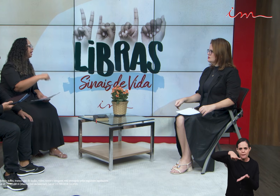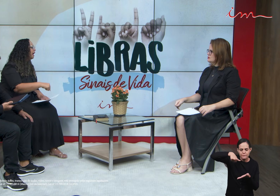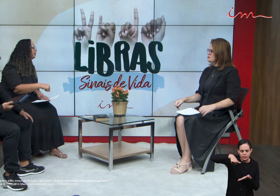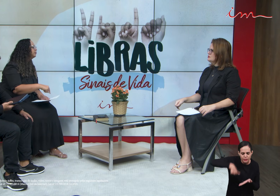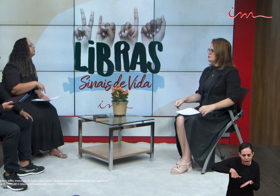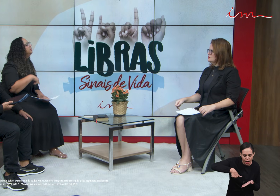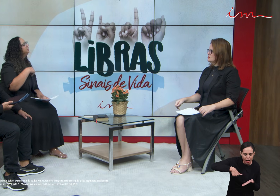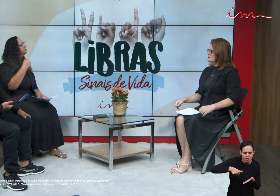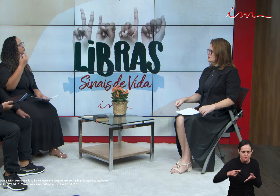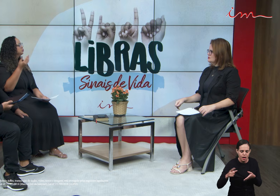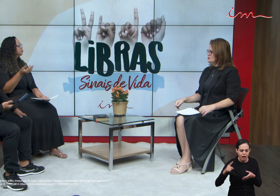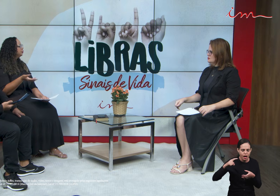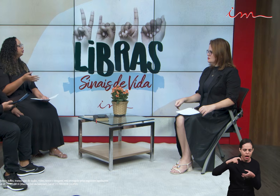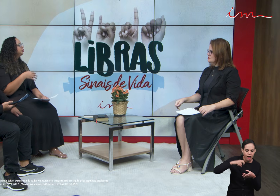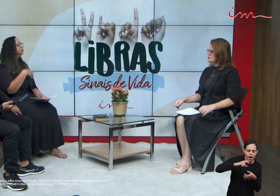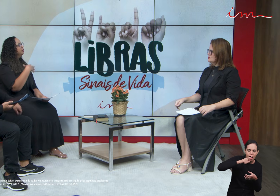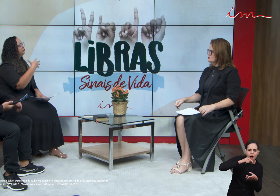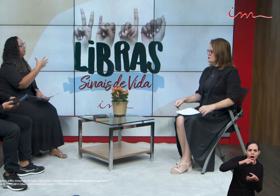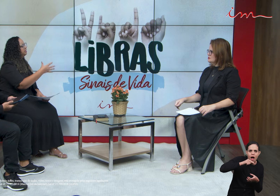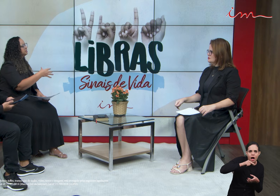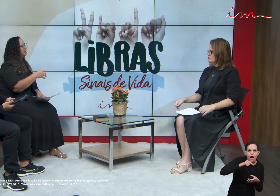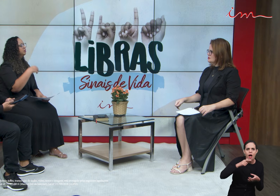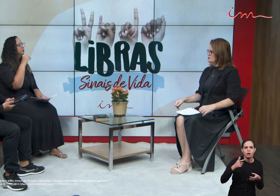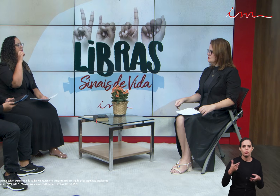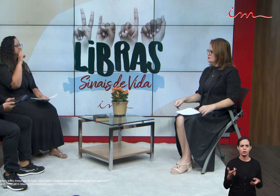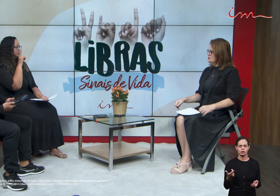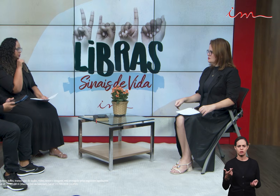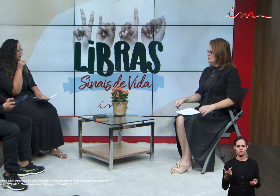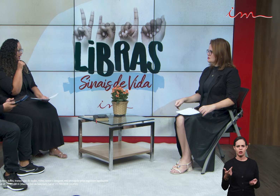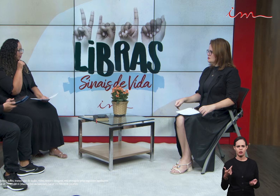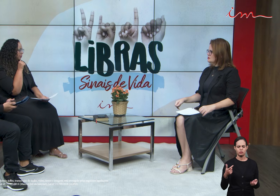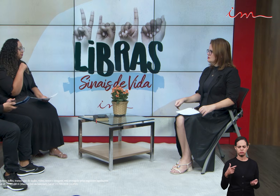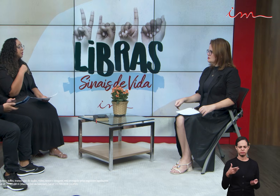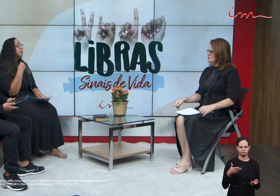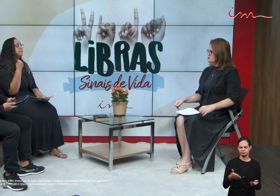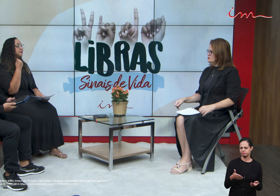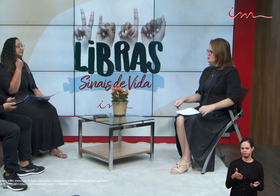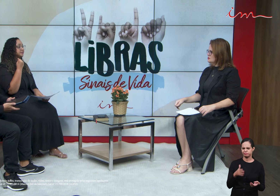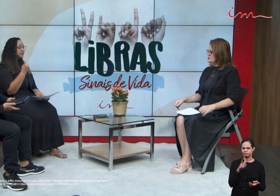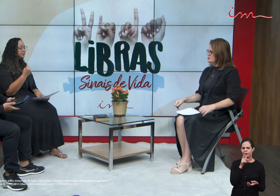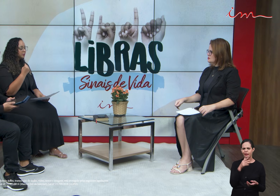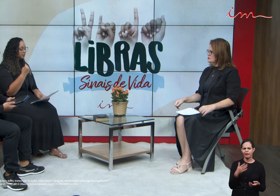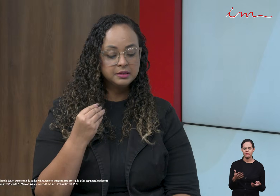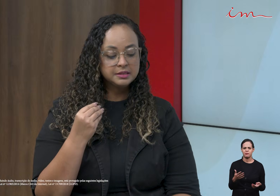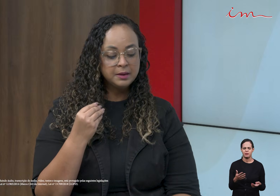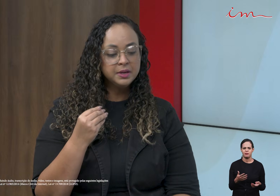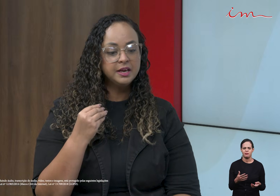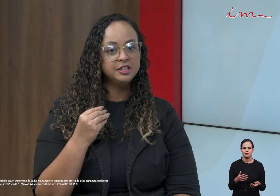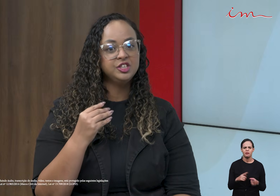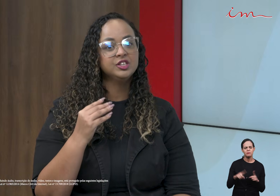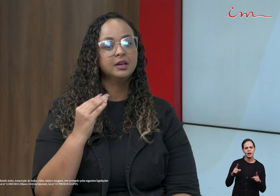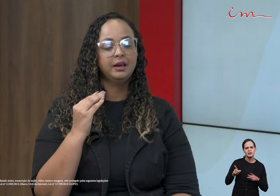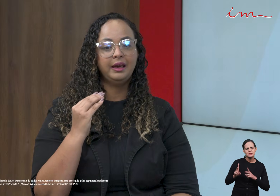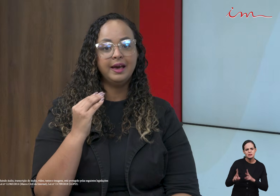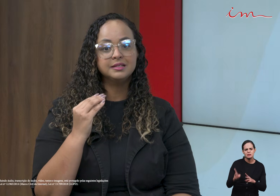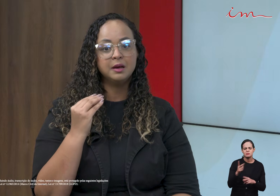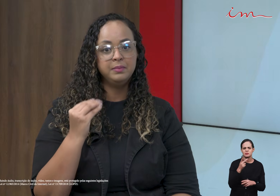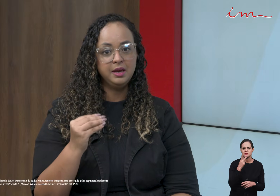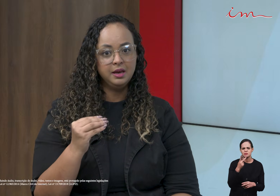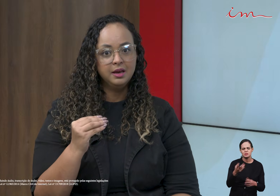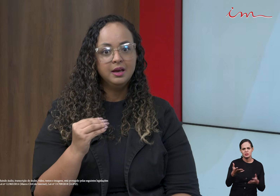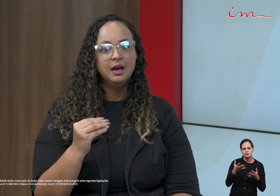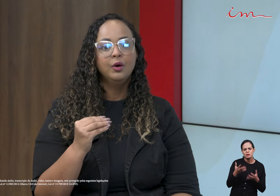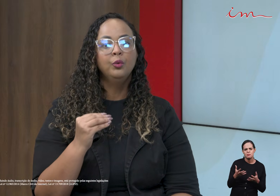que apertava, então o surdo fez lá o sinal de água. Mas sempre que a gente